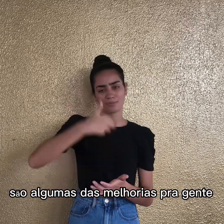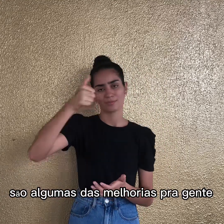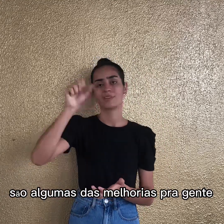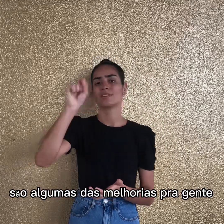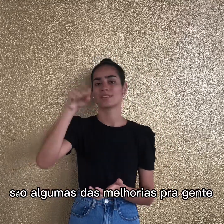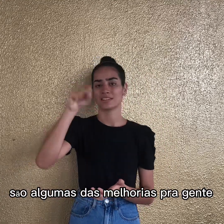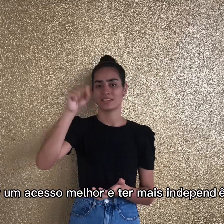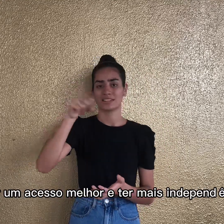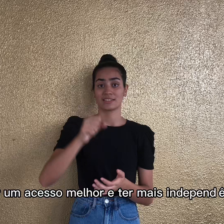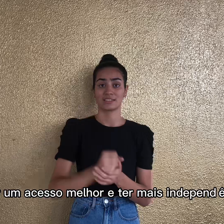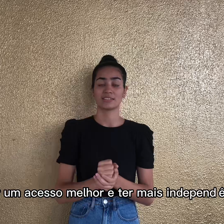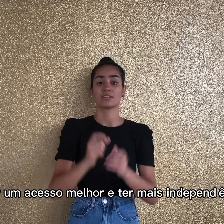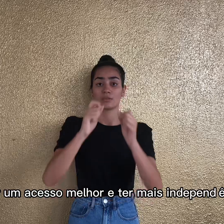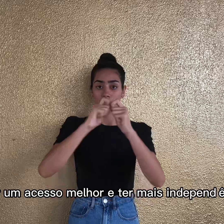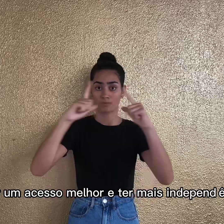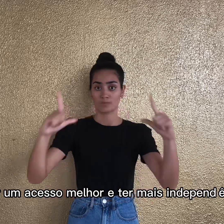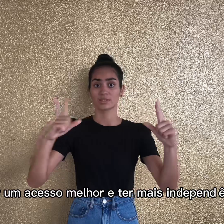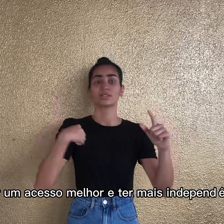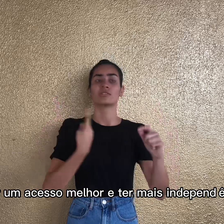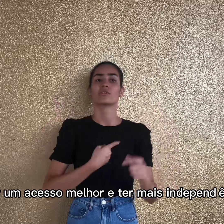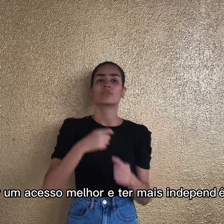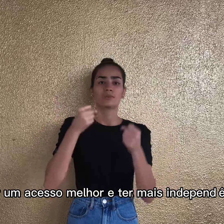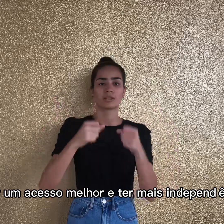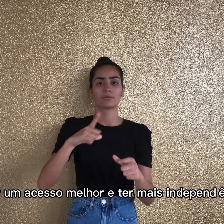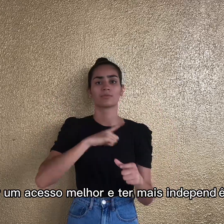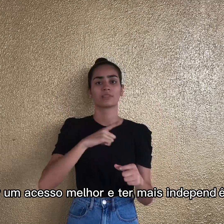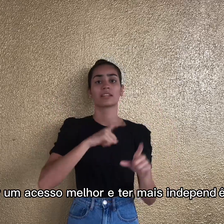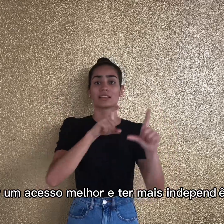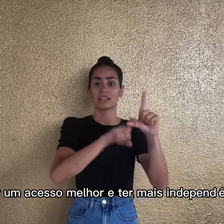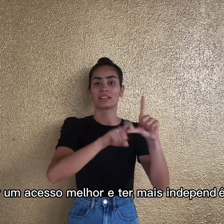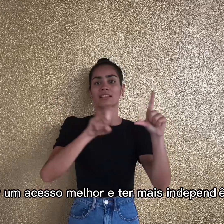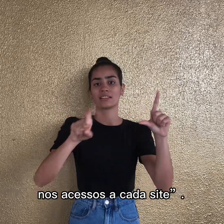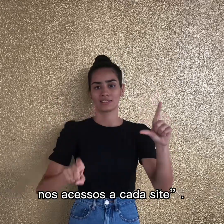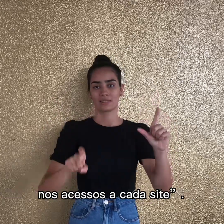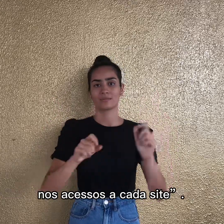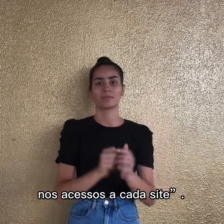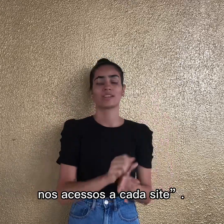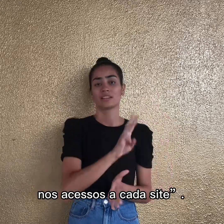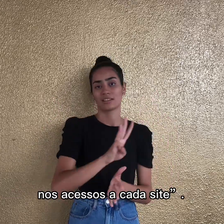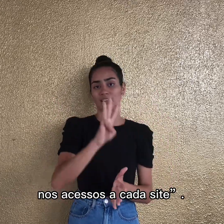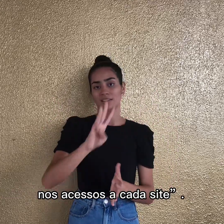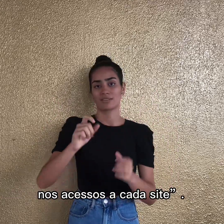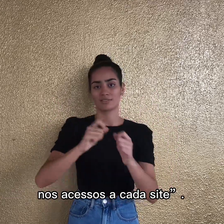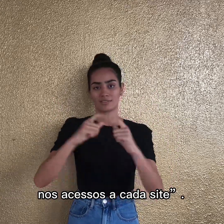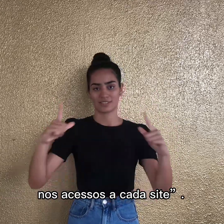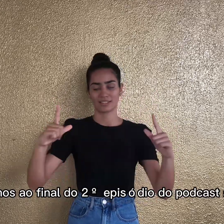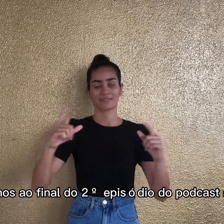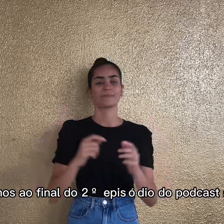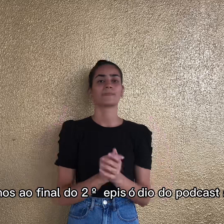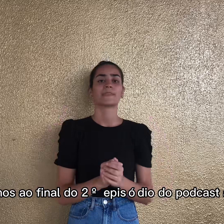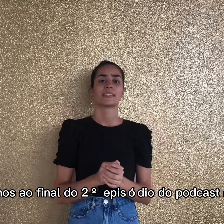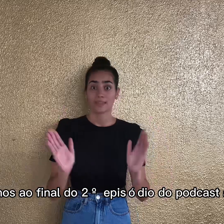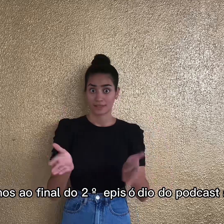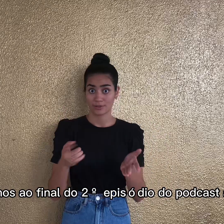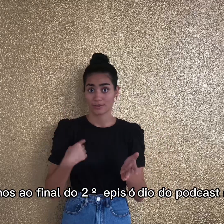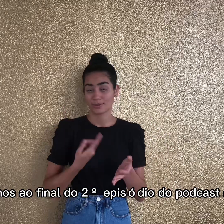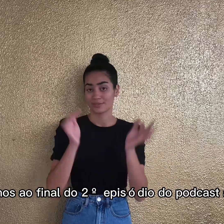melhorias para a gente poder ter um acesso melhor e ter mais independência, né? Nos acessos a cada site. Chegamos ao final do